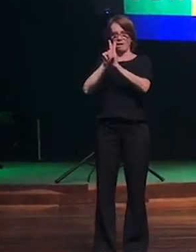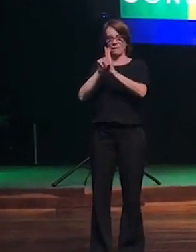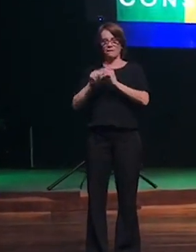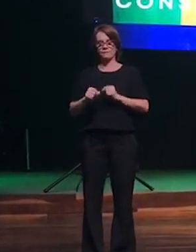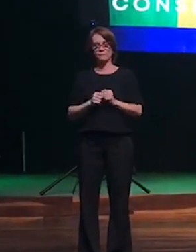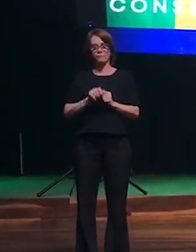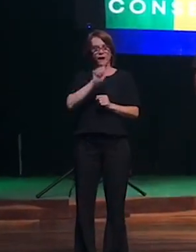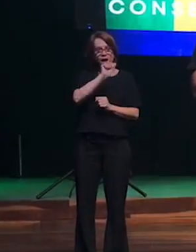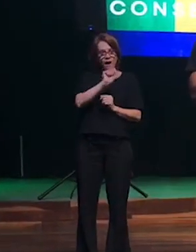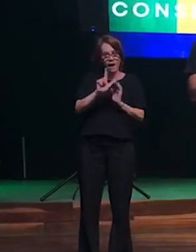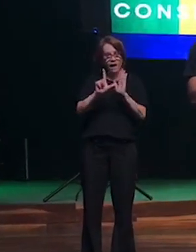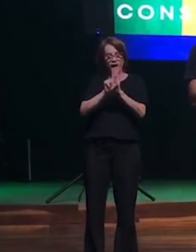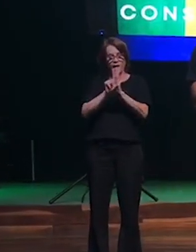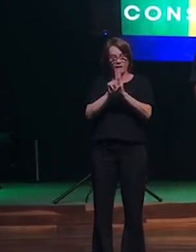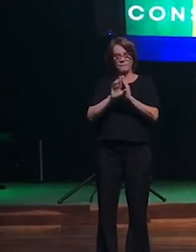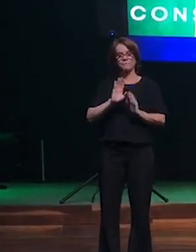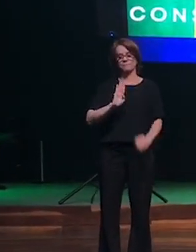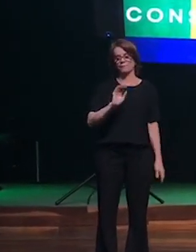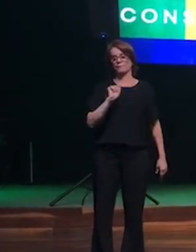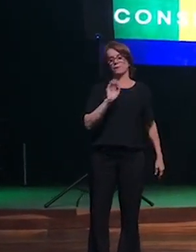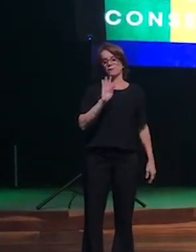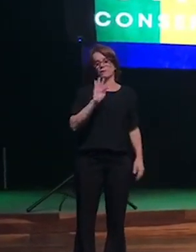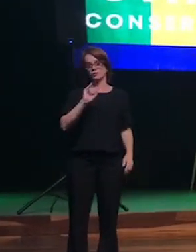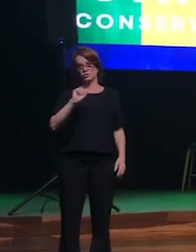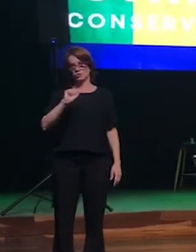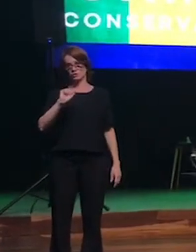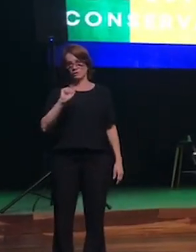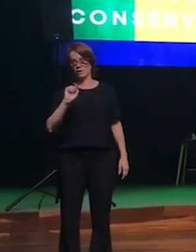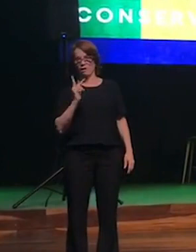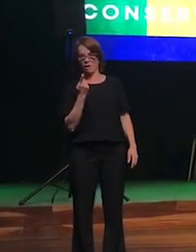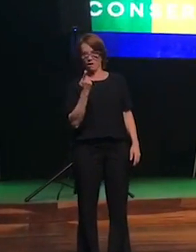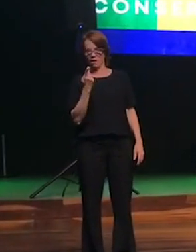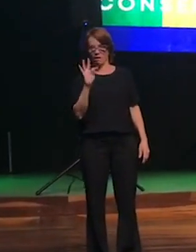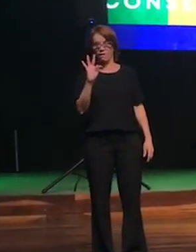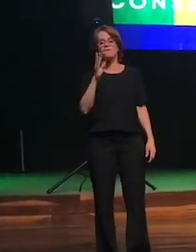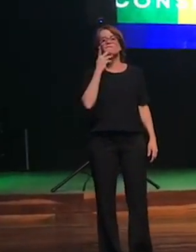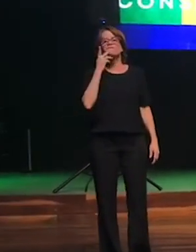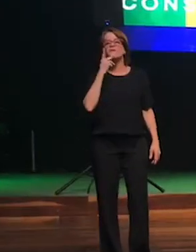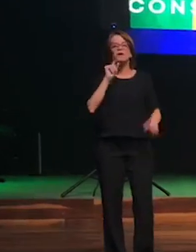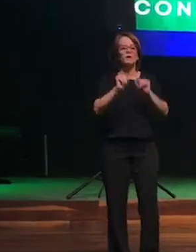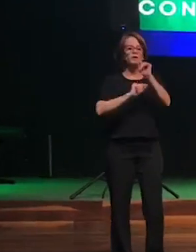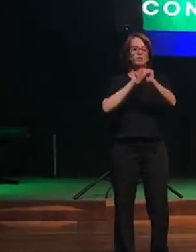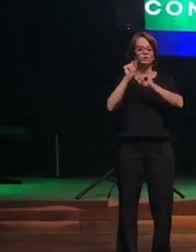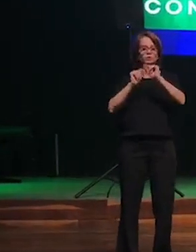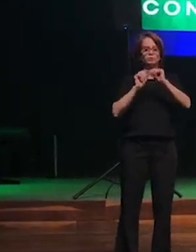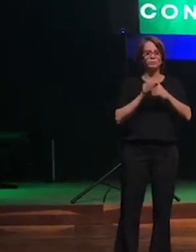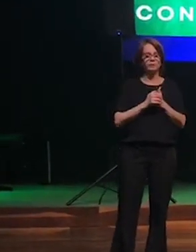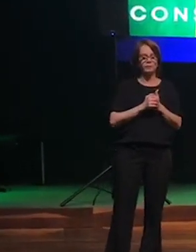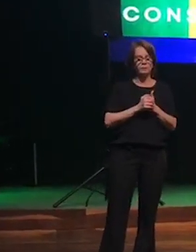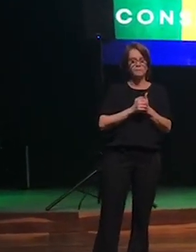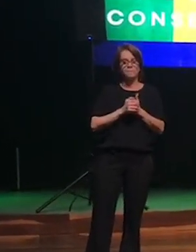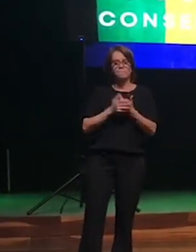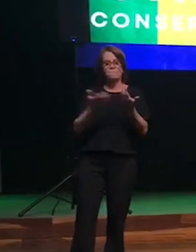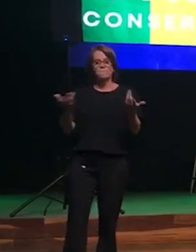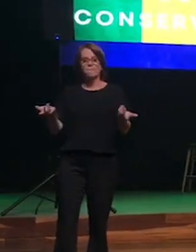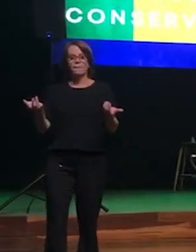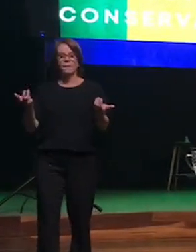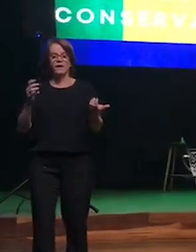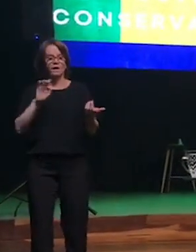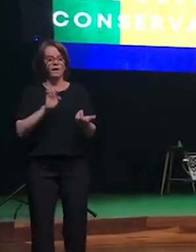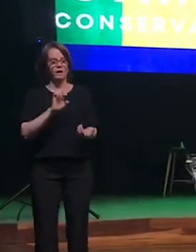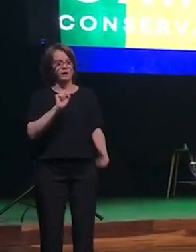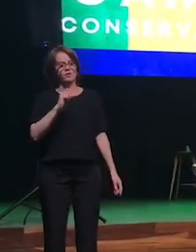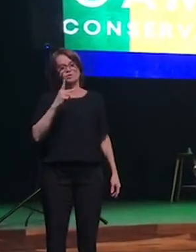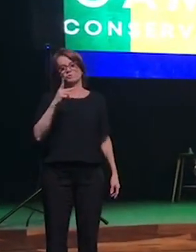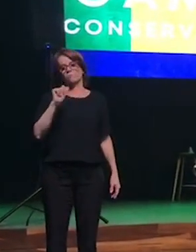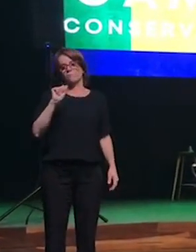No livro A Lei, Bastiat fala sobre o sistema de expoliação legal. Um dia eu tenho certeza que você